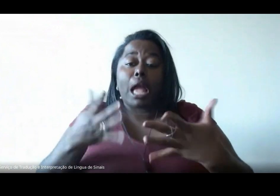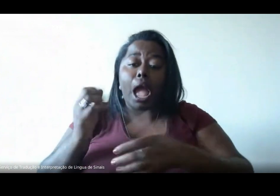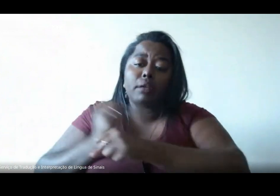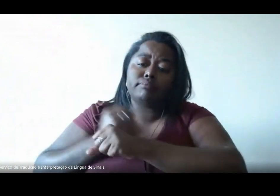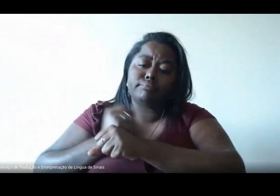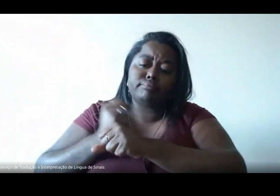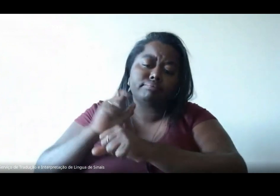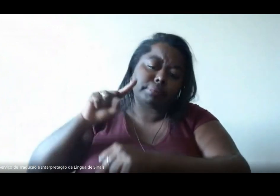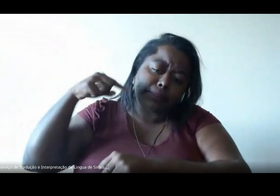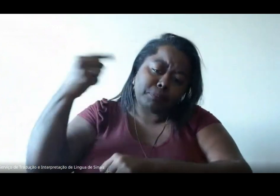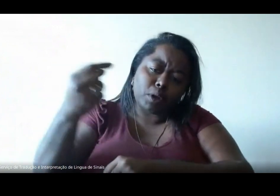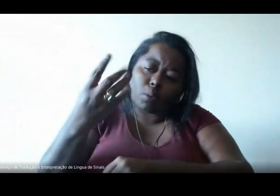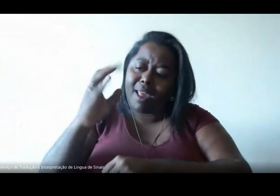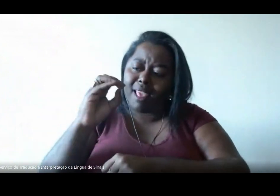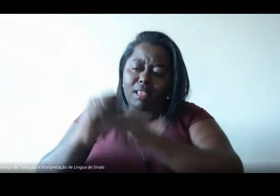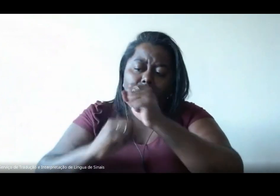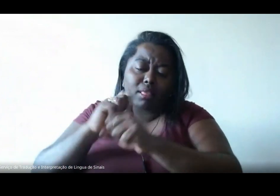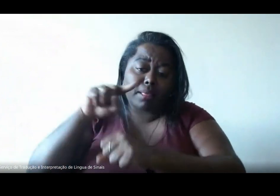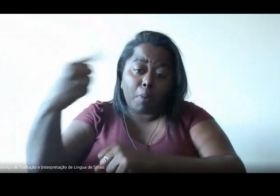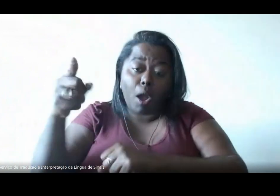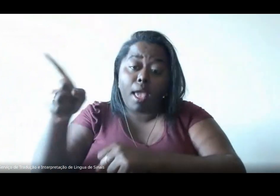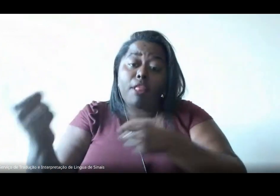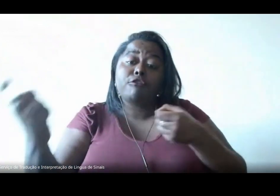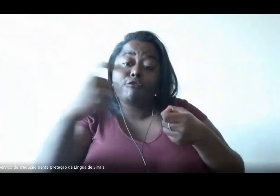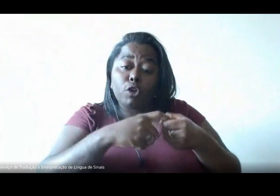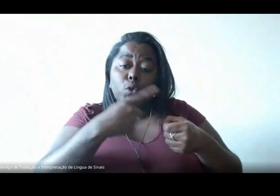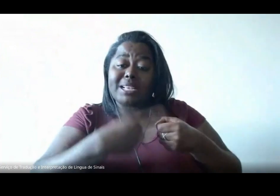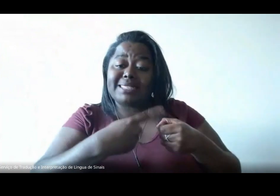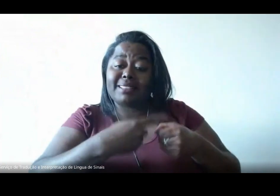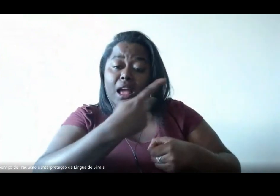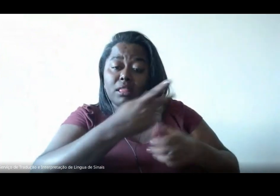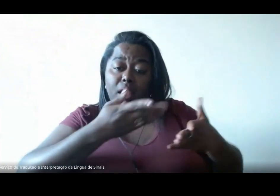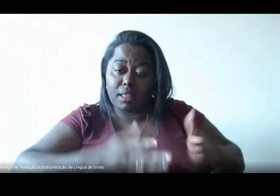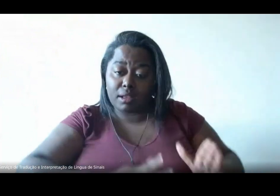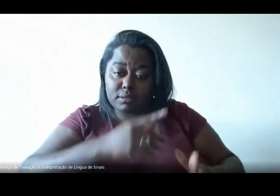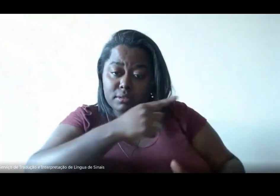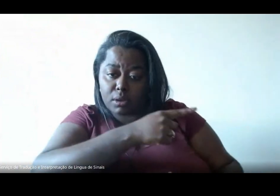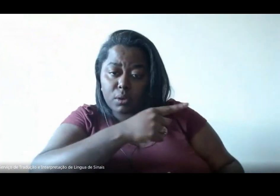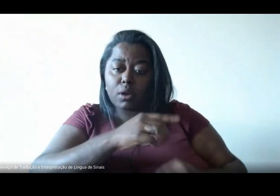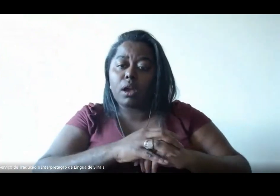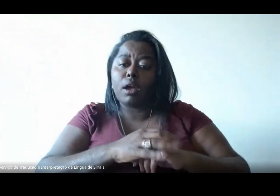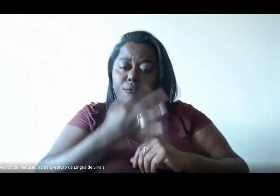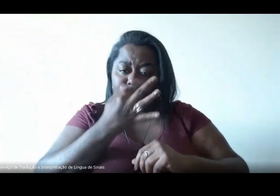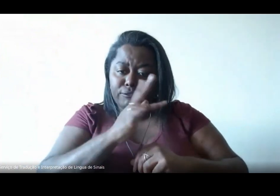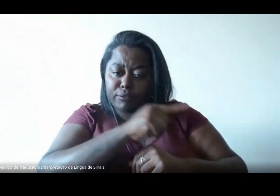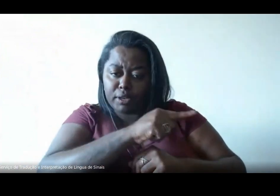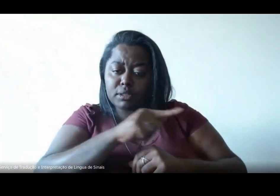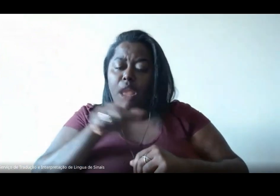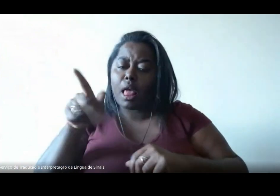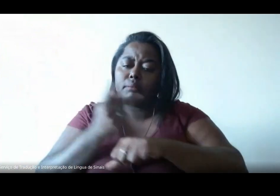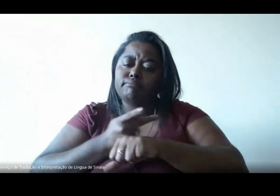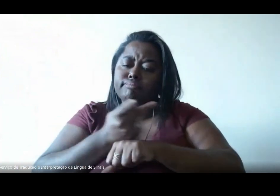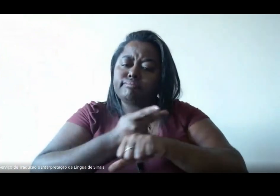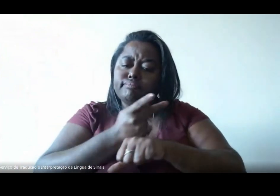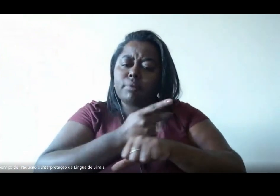Tati. E muitos anos depois, 40 anos depois, ele voltou a Bordeaux. E lá, já grande, né, ele procurou